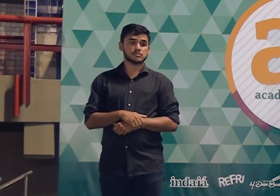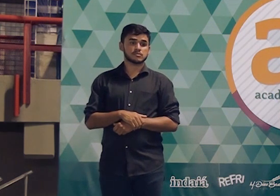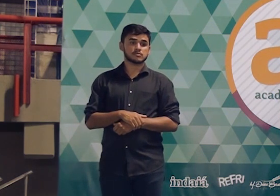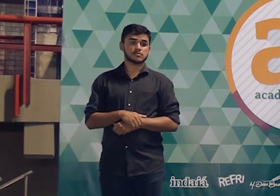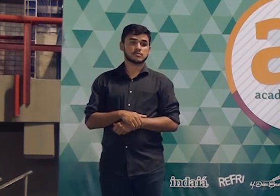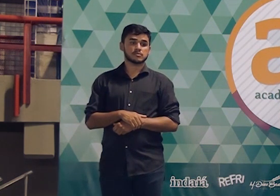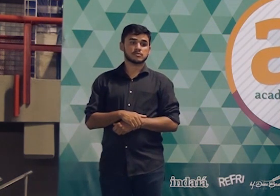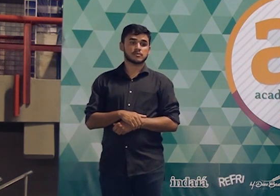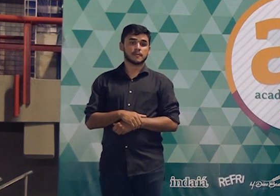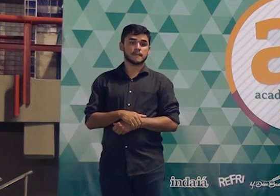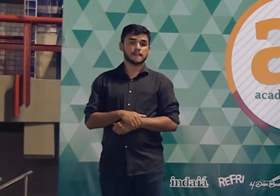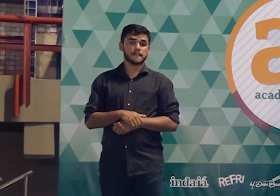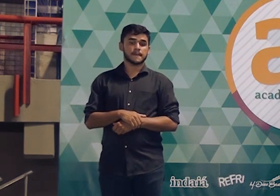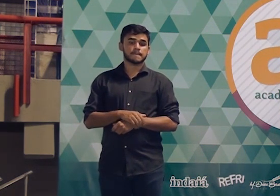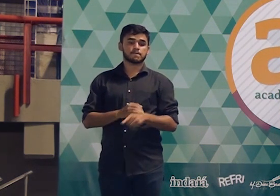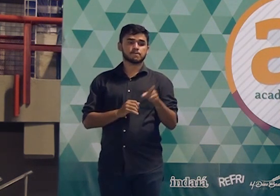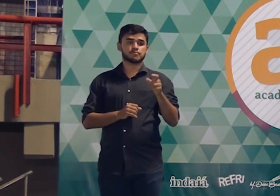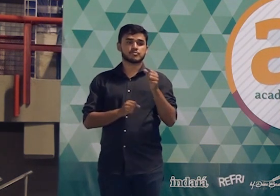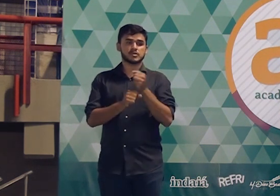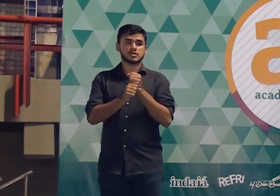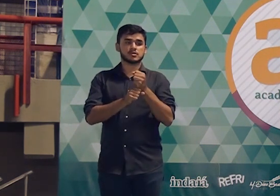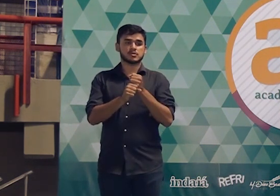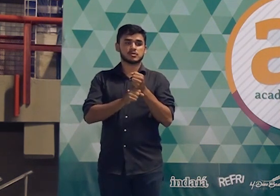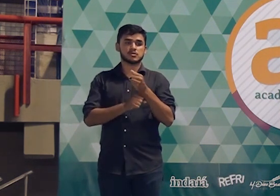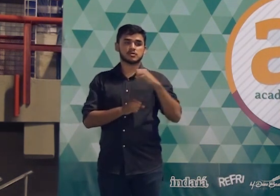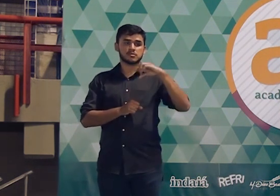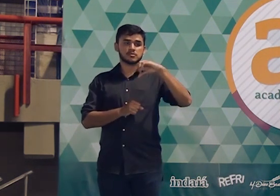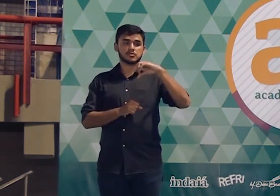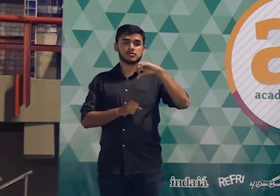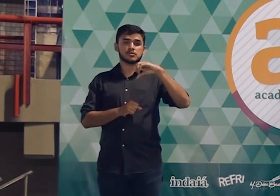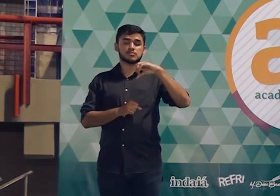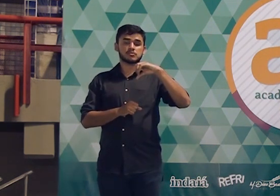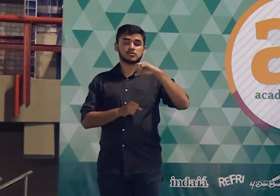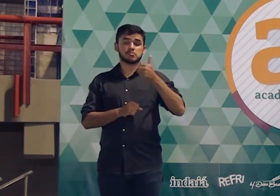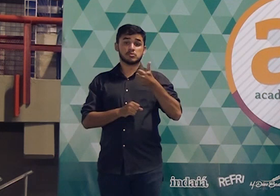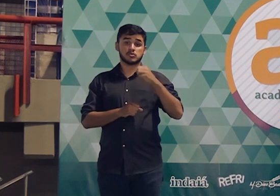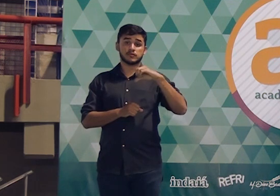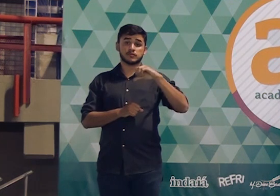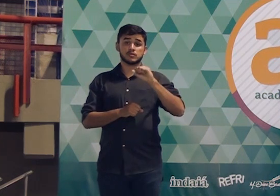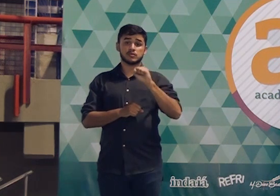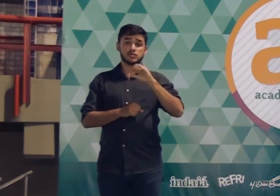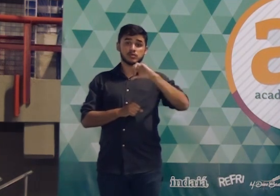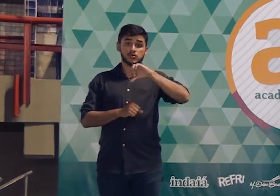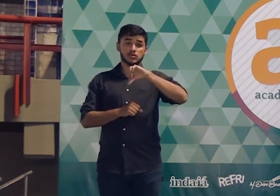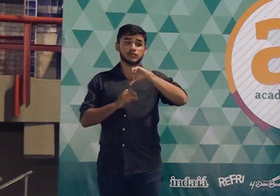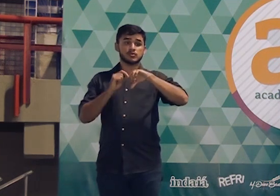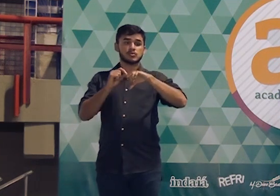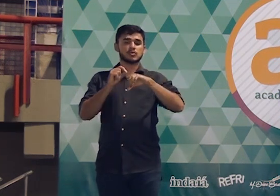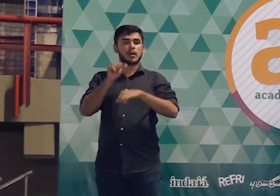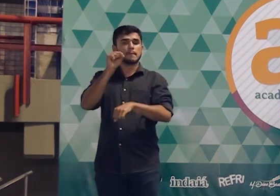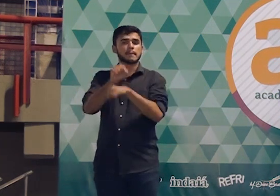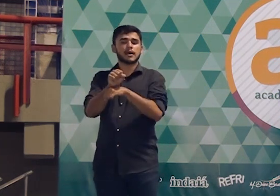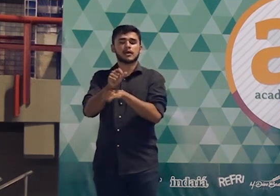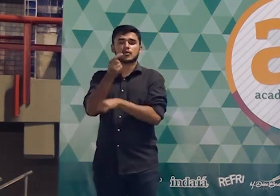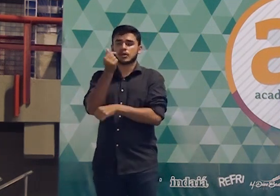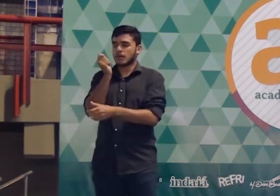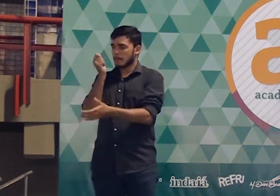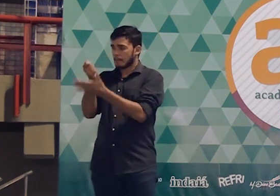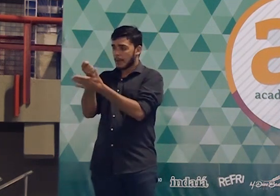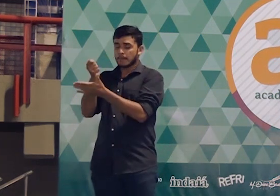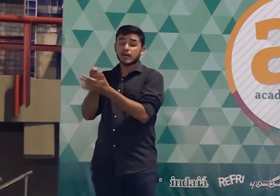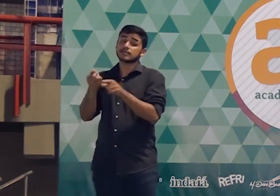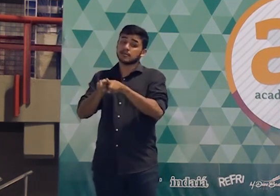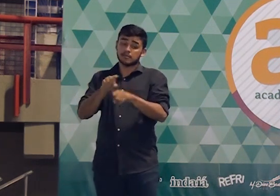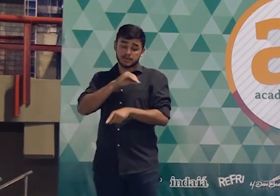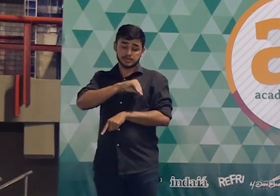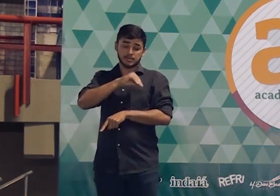Isso aí já é 1989, tá? Já é no final. Além do congelamento de preço, você tem congelamento de preço, congelamento de